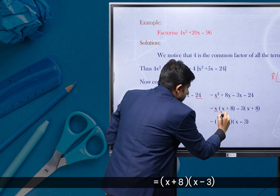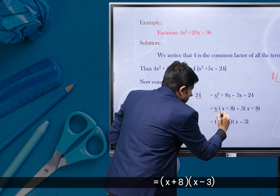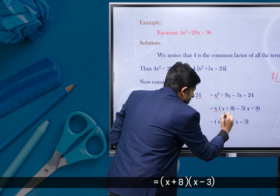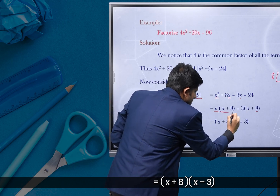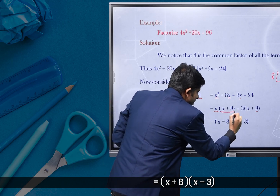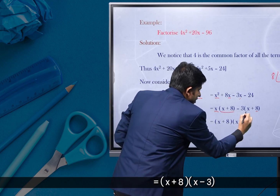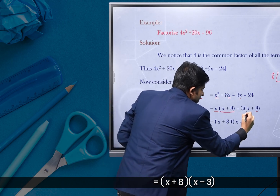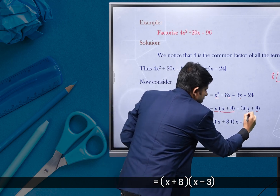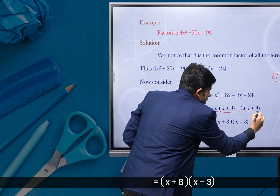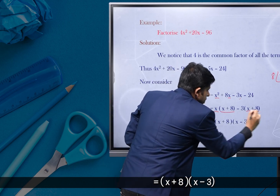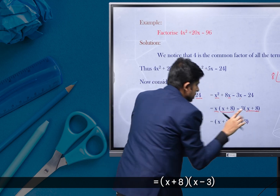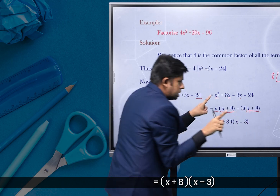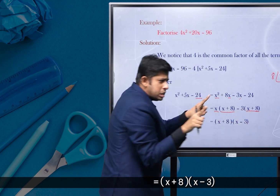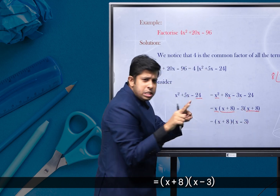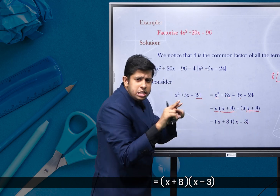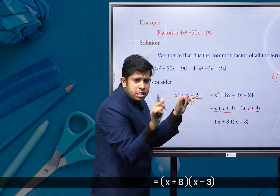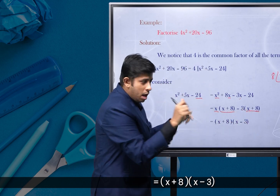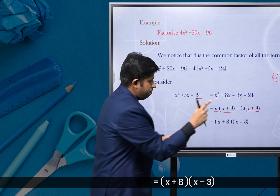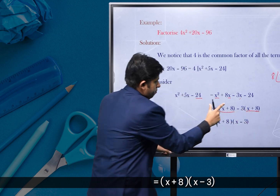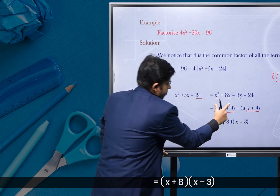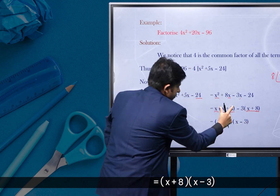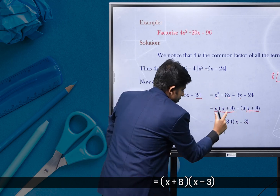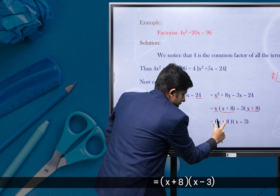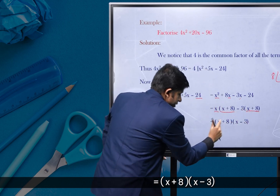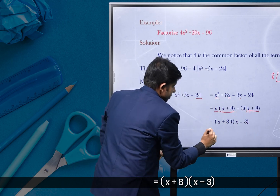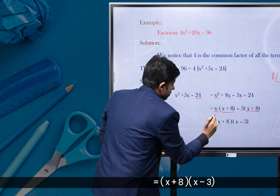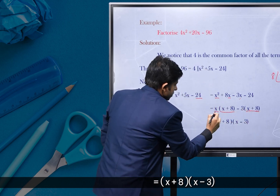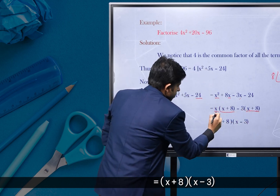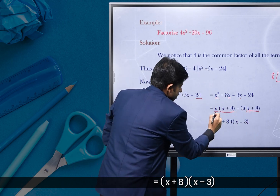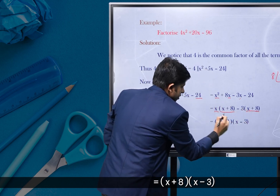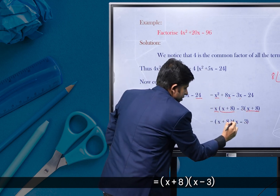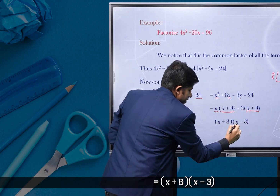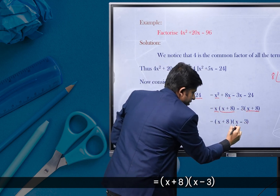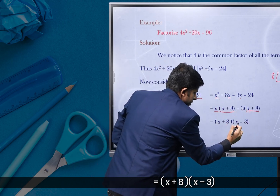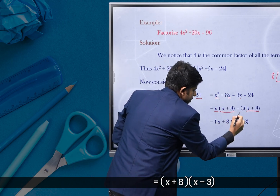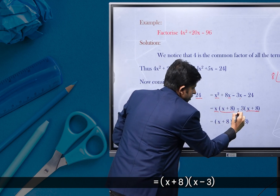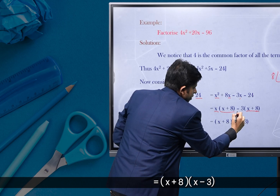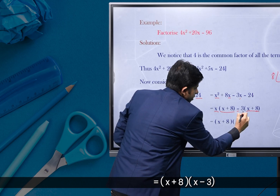बरोबर x अधिक 8 एका कंसामध्ये आणि x वजा 3 दुसऱ्या कंसामध्ये.